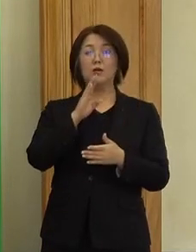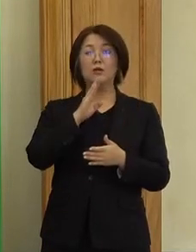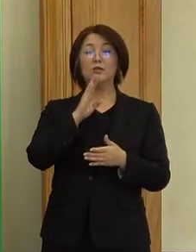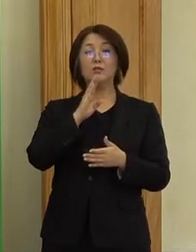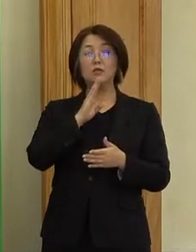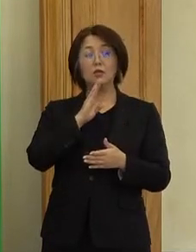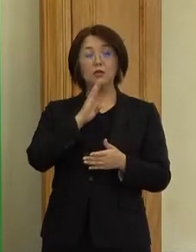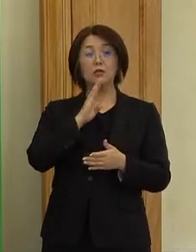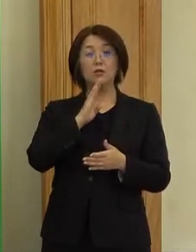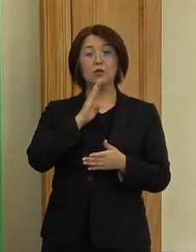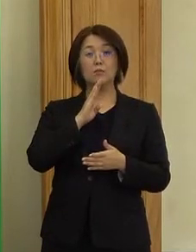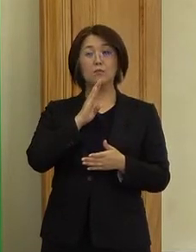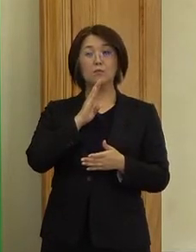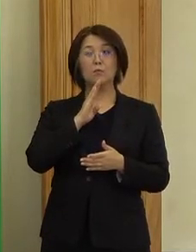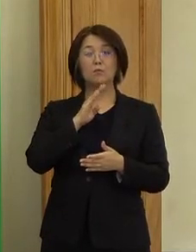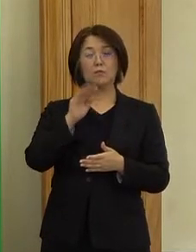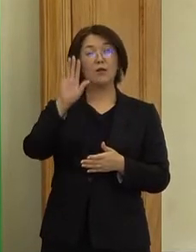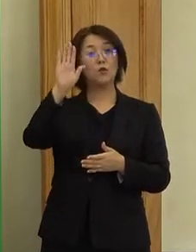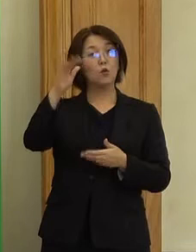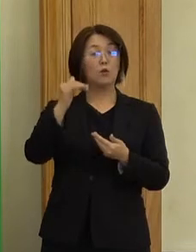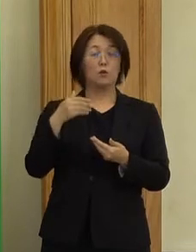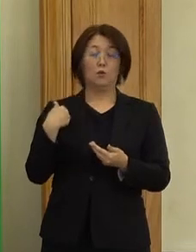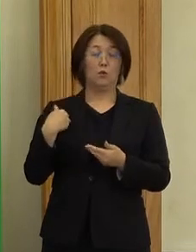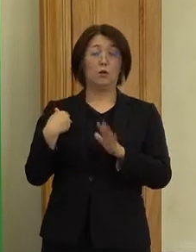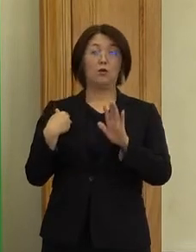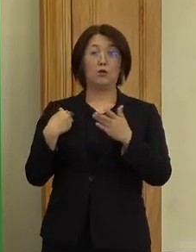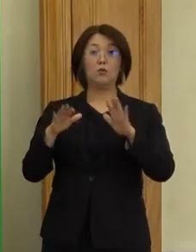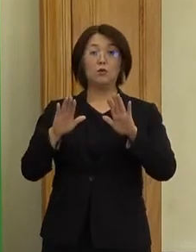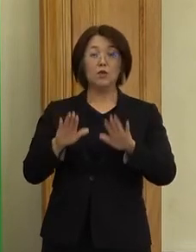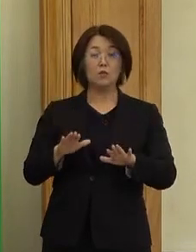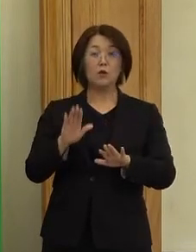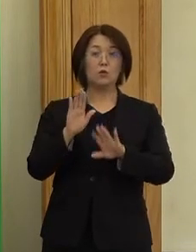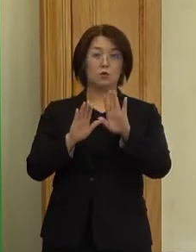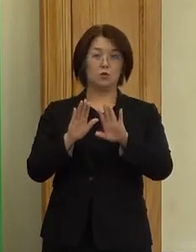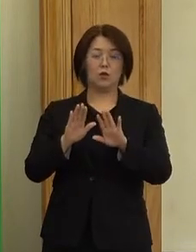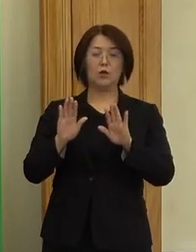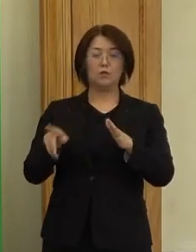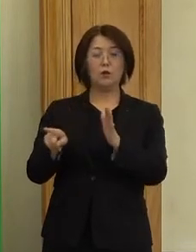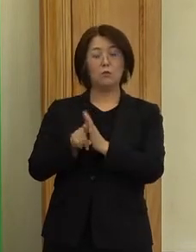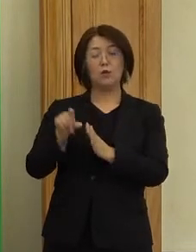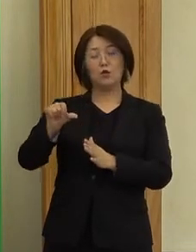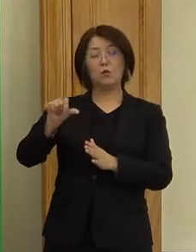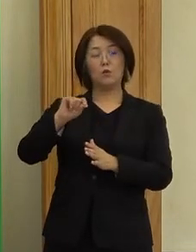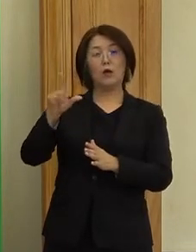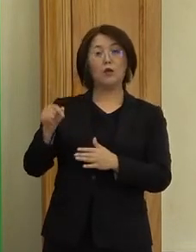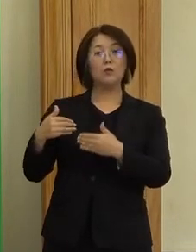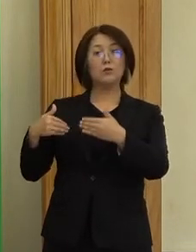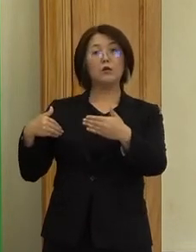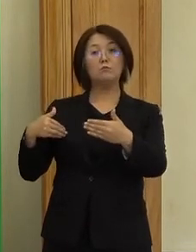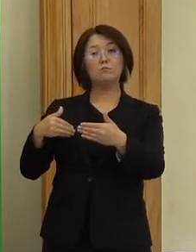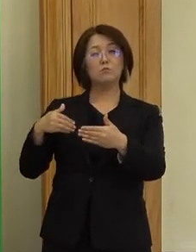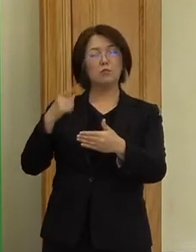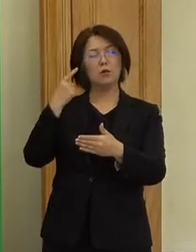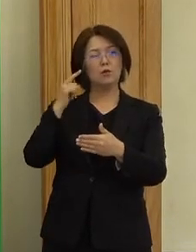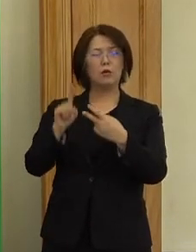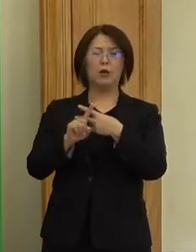こ、将来のことは分かんないですけれども、今の現状の過去のこの5ヶ月間を見ていると機能しないように思うんですけ